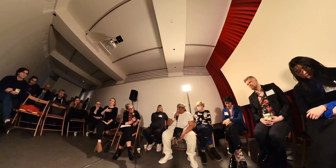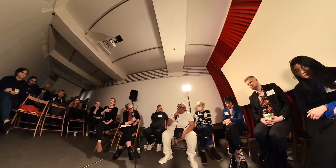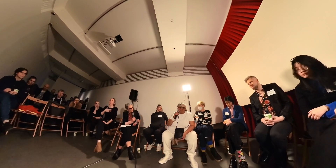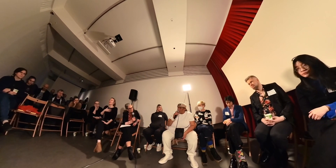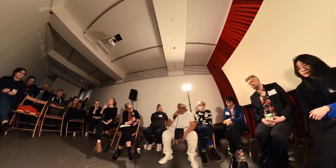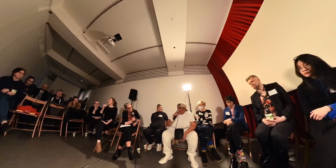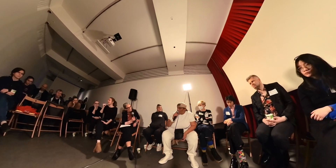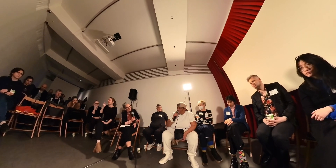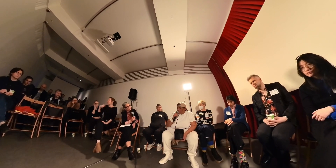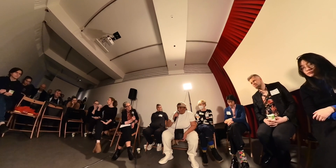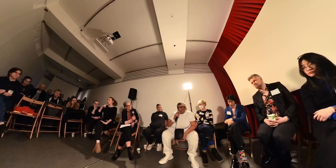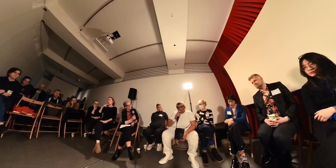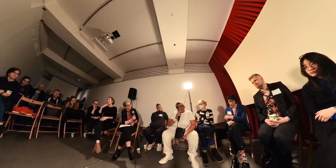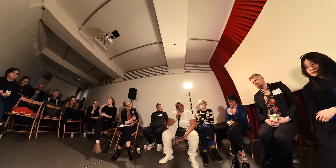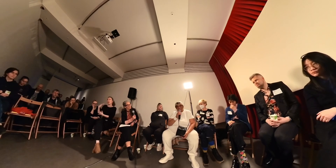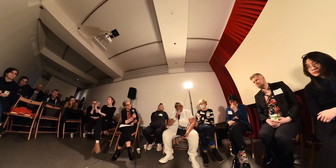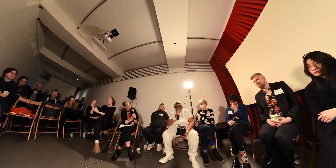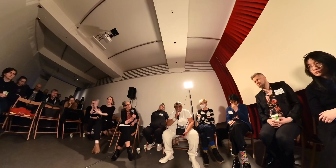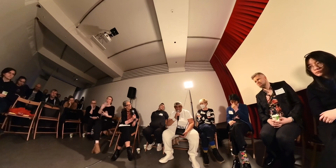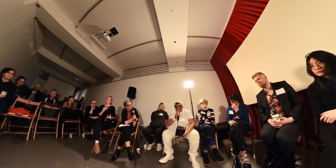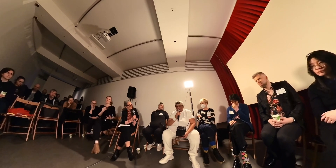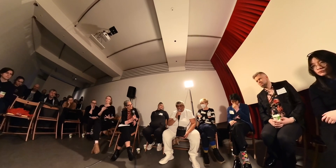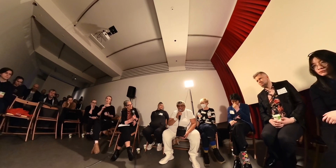Nikomu z vás bych to teda nepřála, ani jednomu tady, co sedíte,